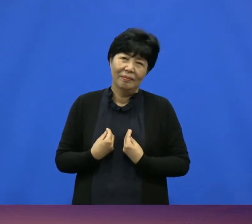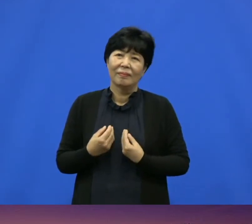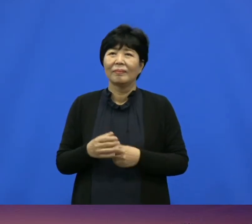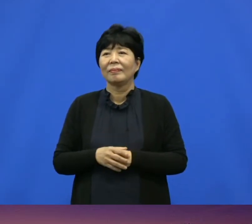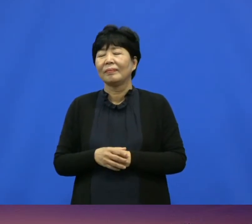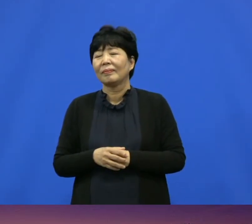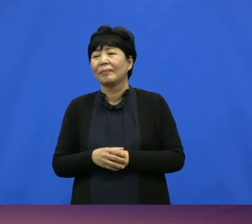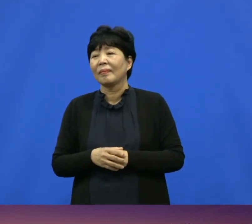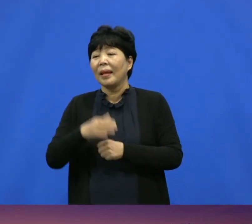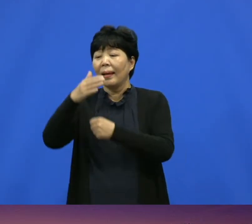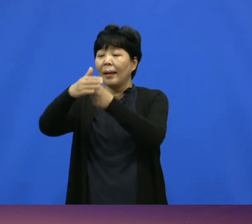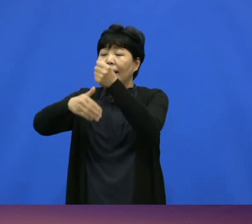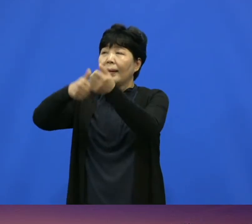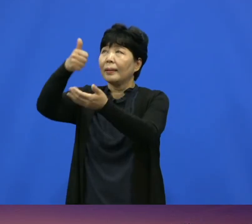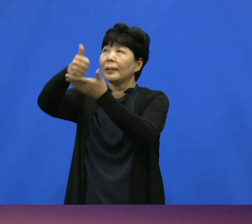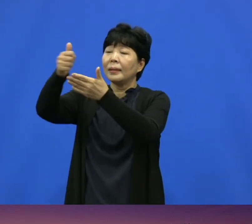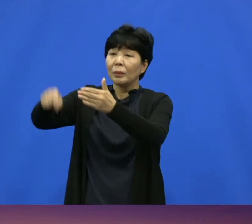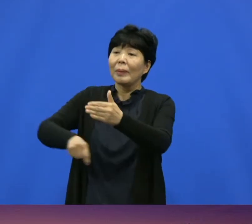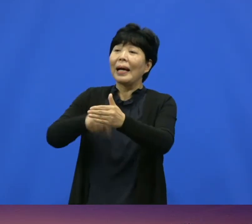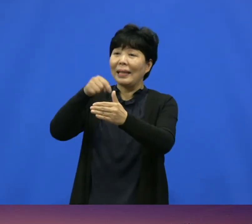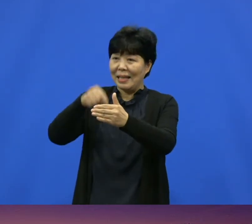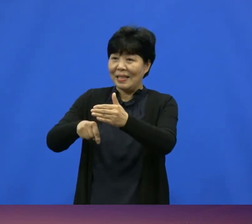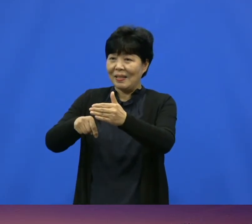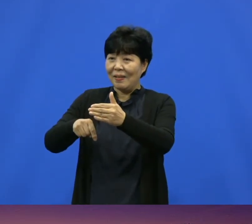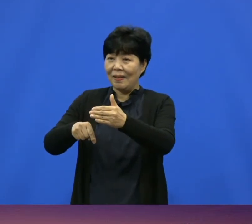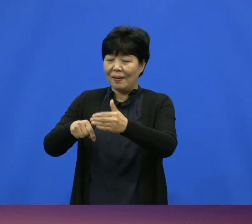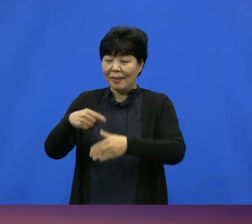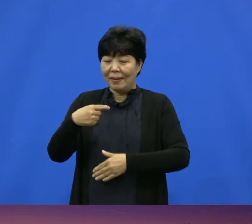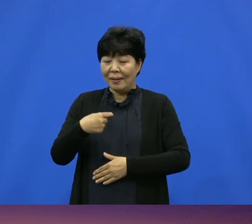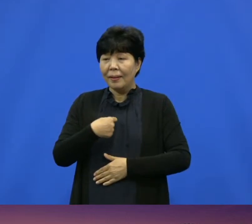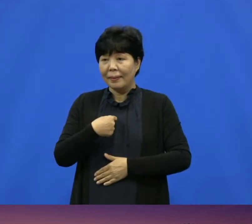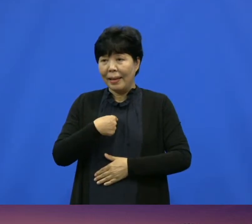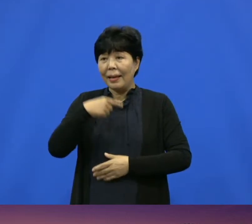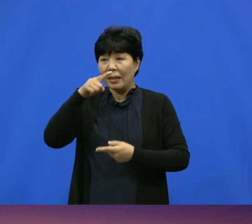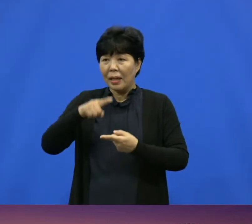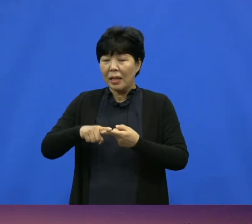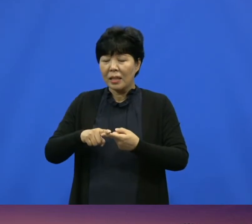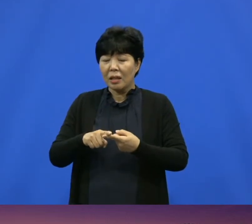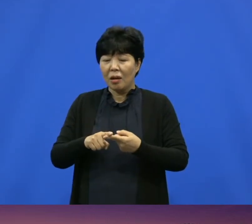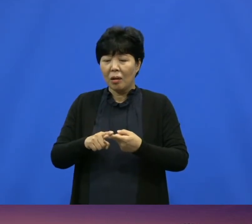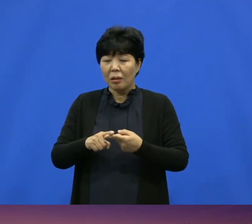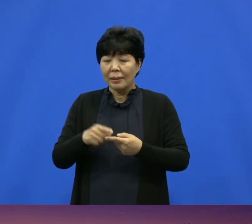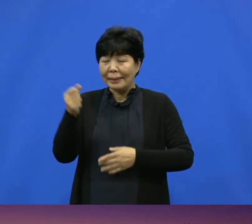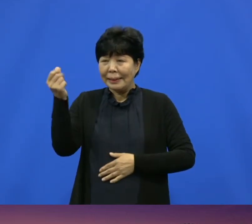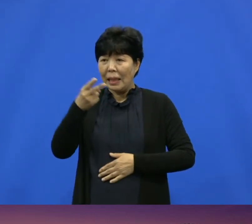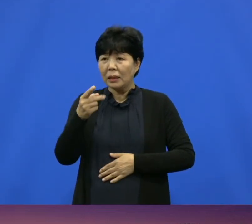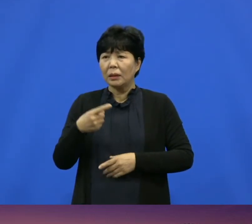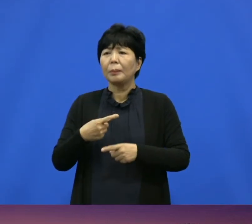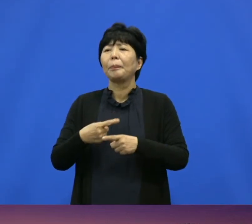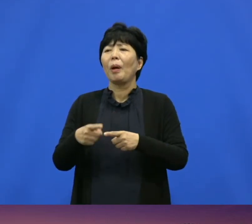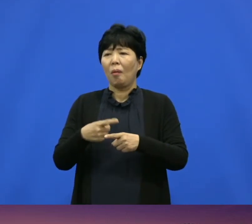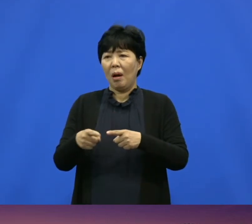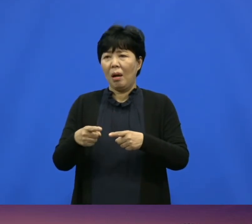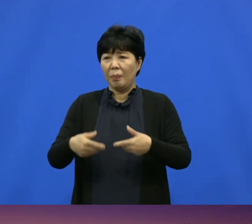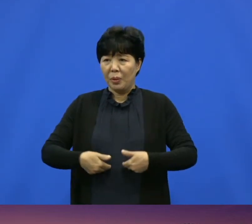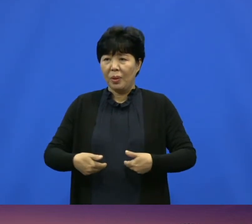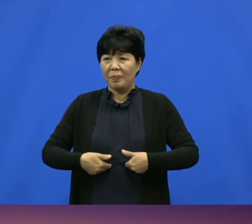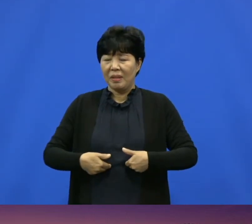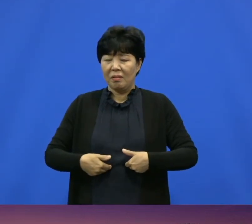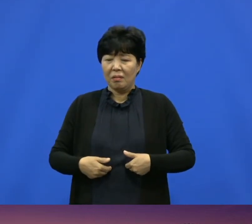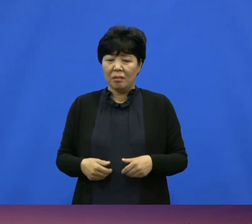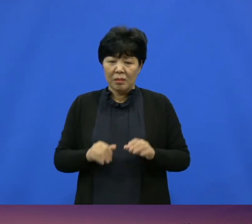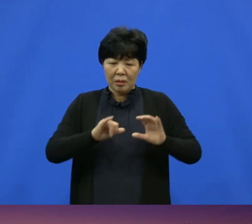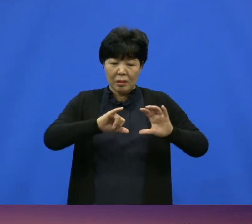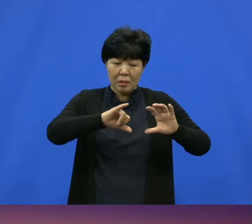여러분, 우리는 하나님 안에서 우리의 자신을 다시 재평가해야 돼요. 하나님 우리를 그렇게 보지 않아요. 세상적